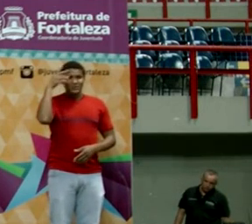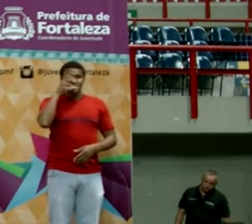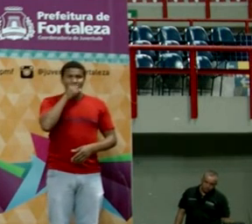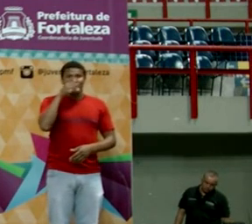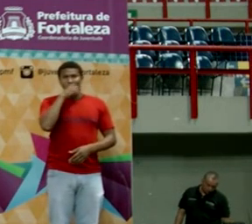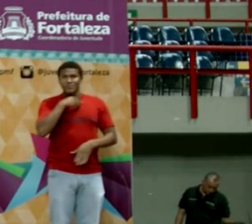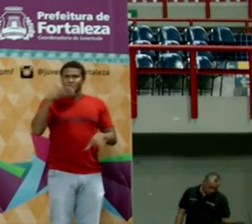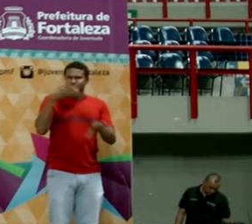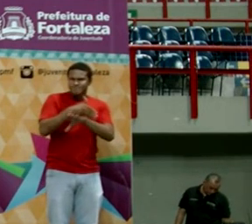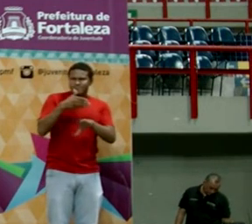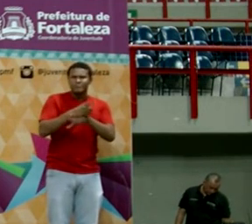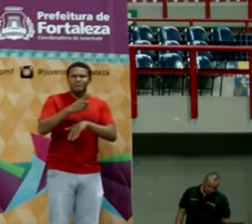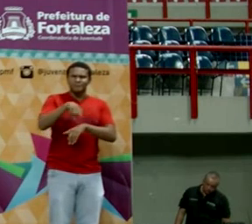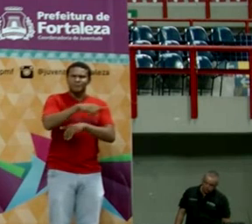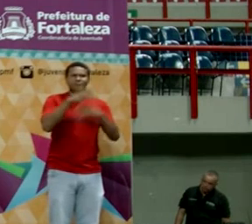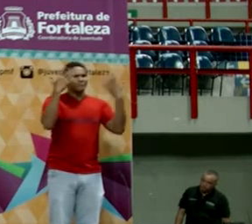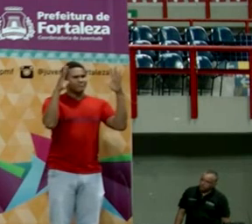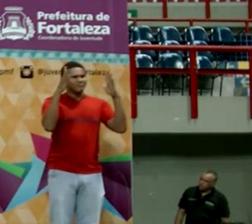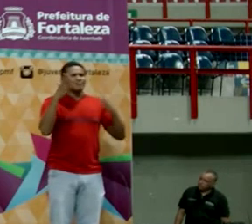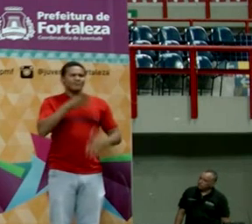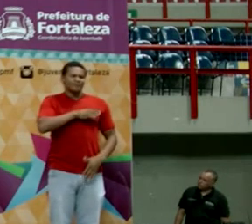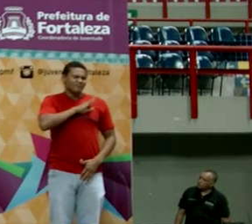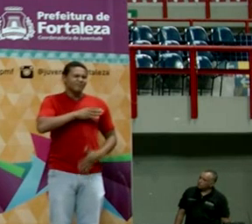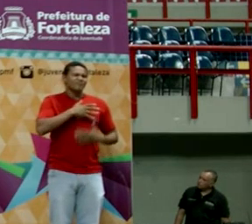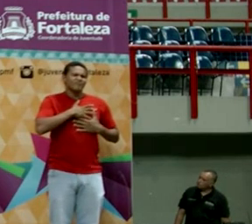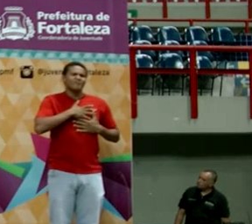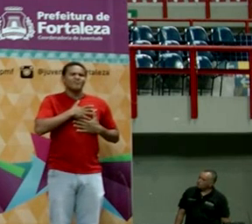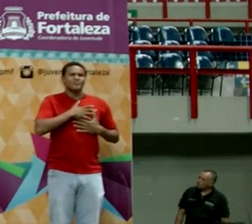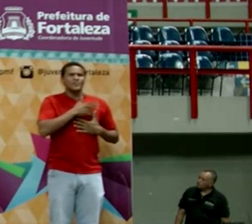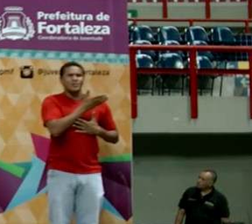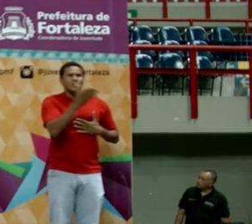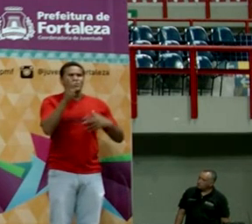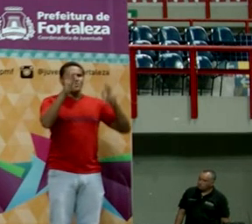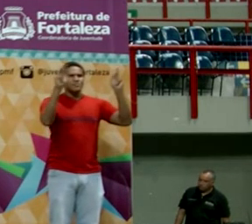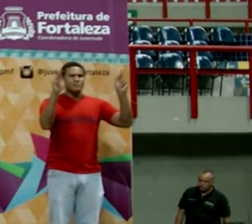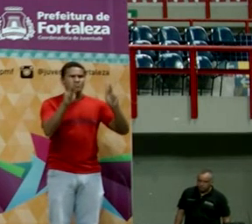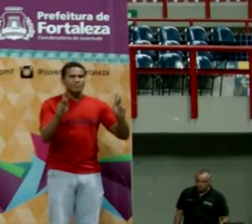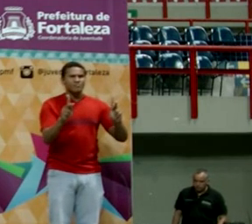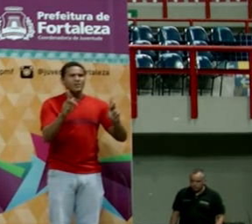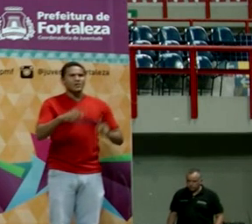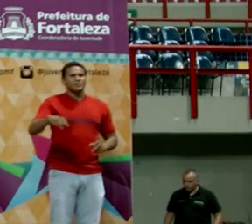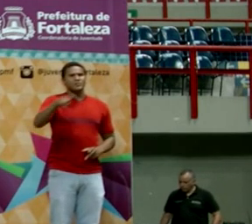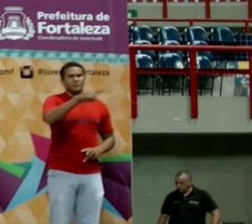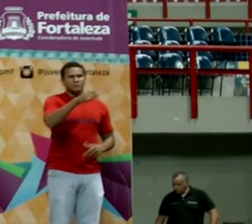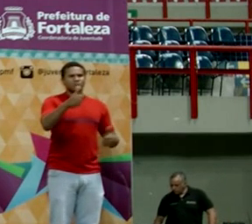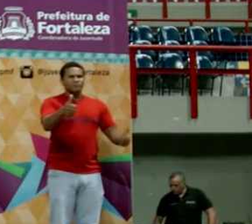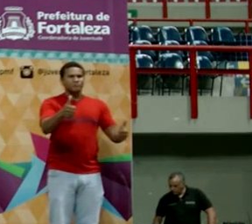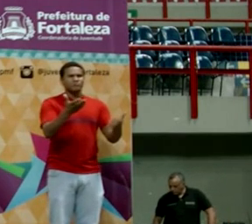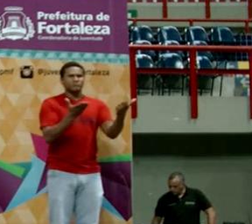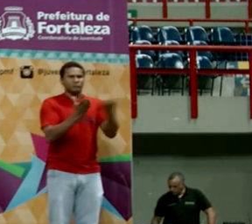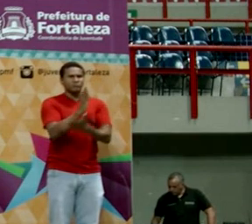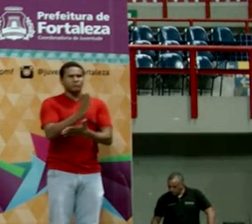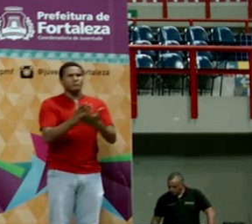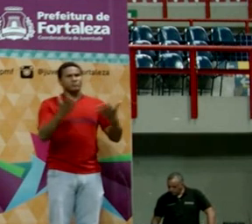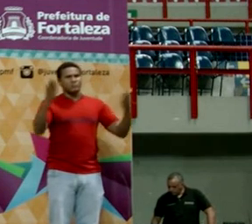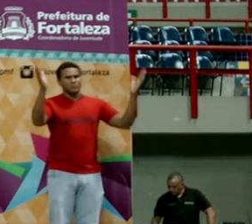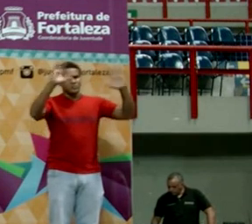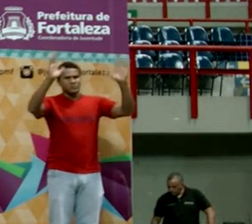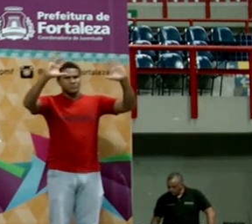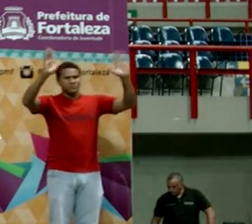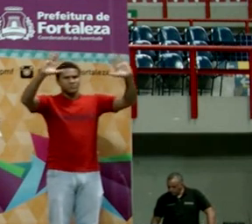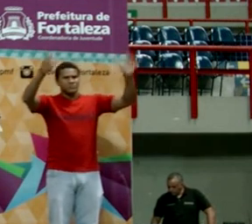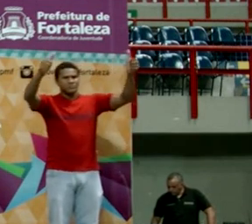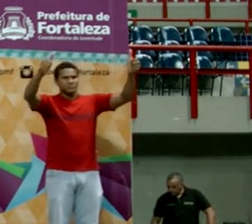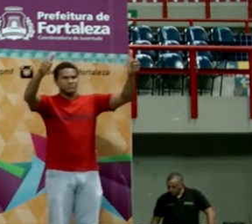semana fez a sua parte. Então, cara, de coração, paz, que vocês estão preparados, tá? Beleza?